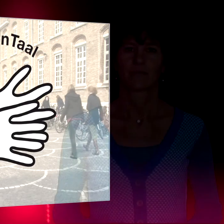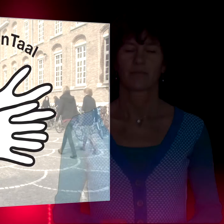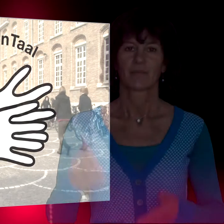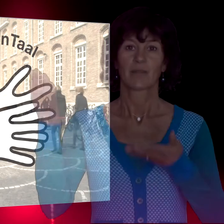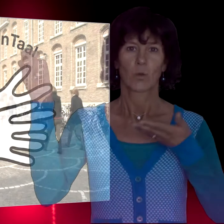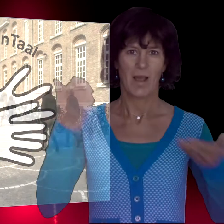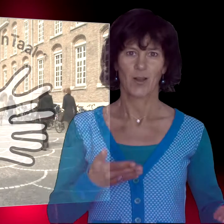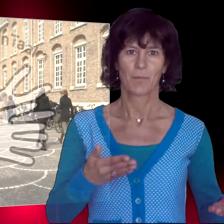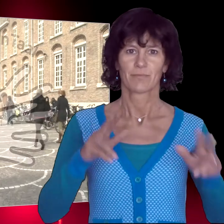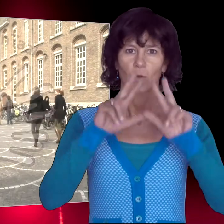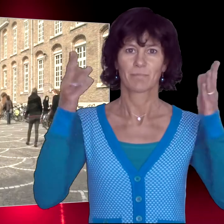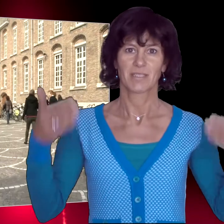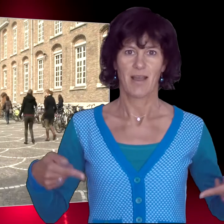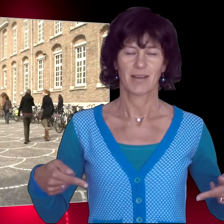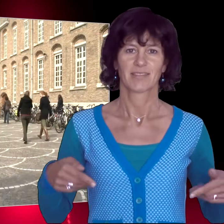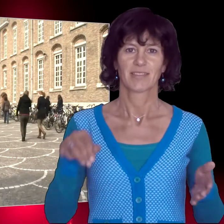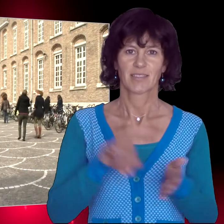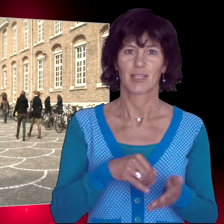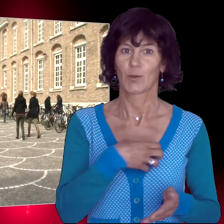Welkom bij ons in Roeselare.